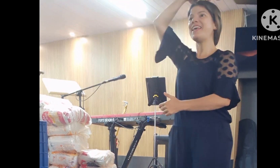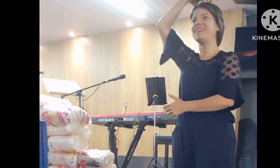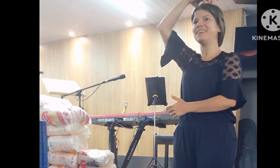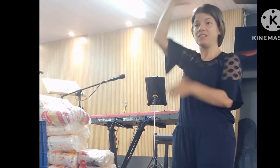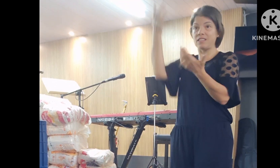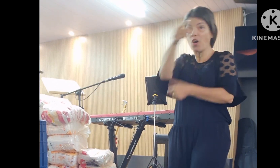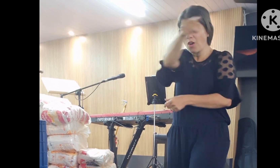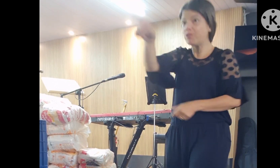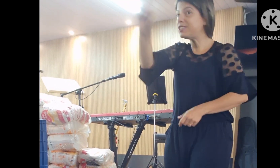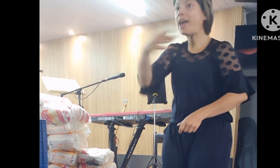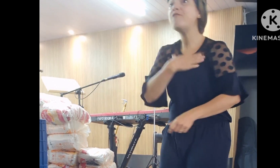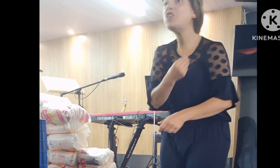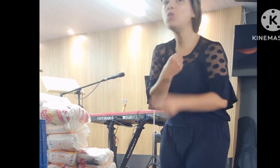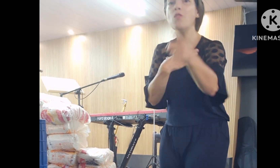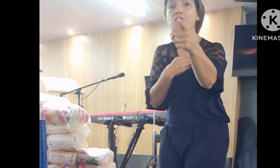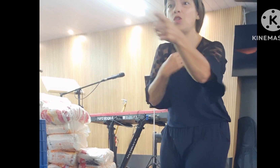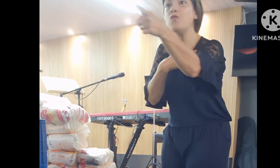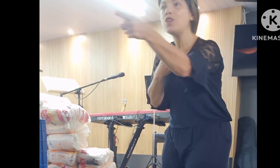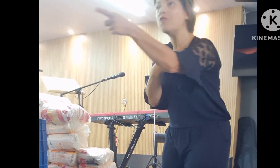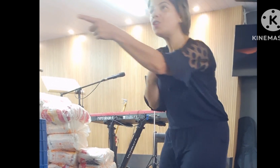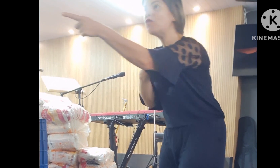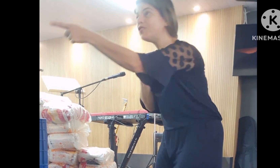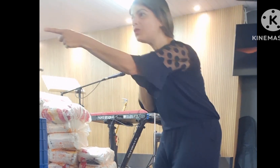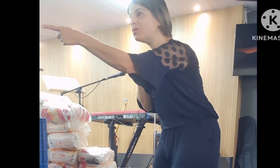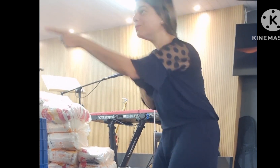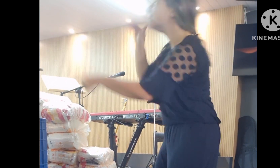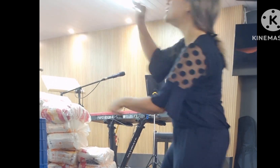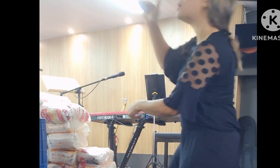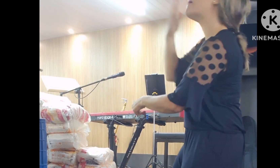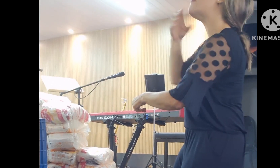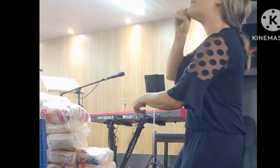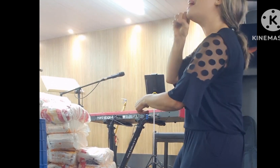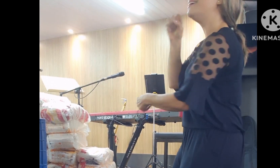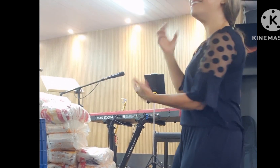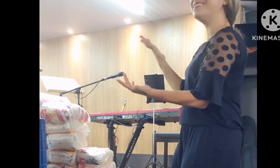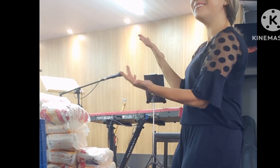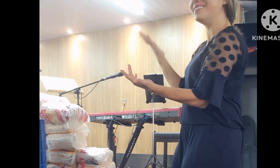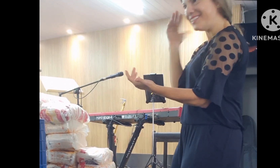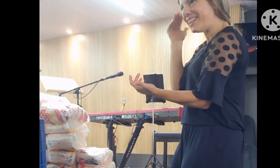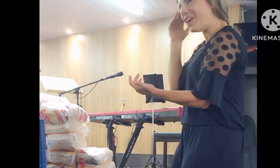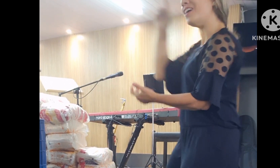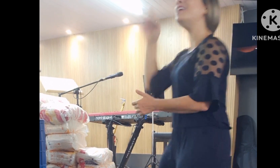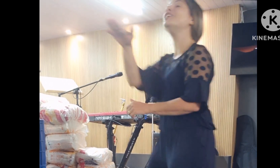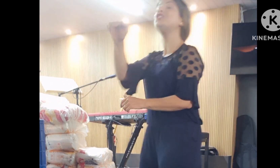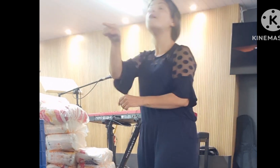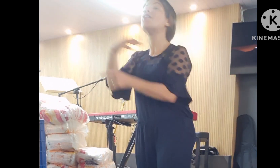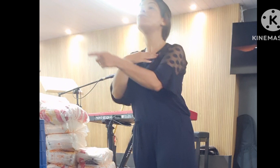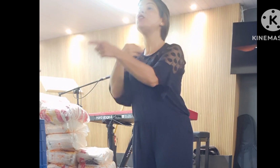pessoas e situações que querem declarar que você não pode.